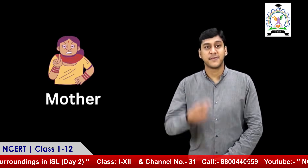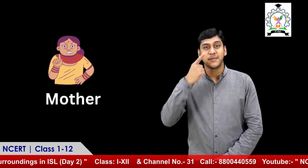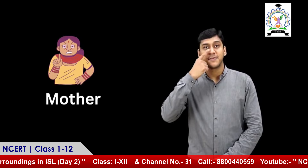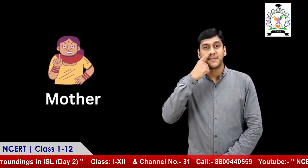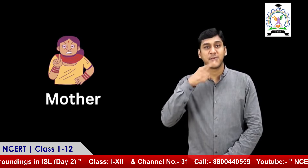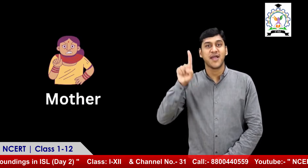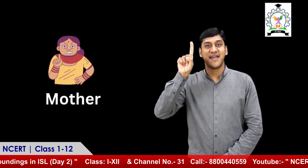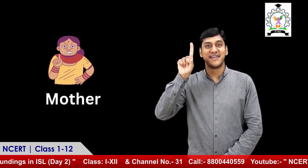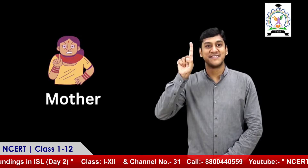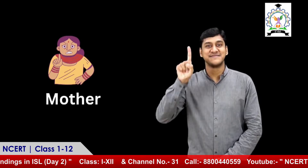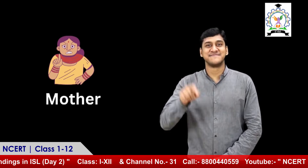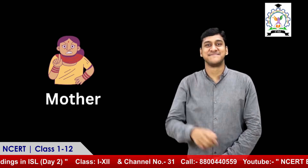माता।